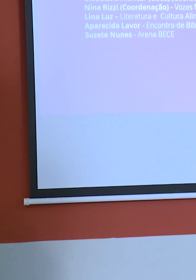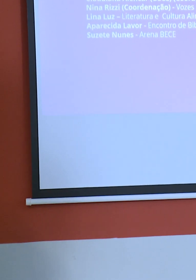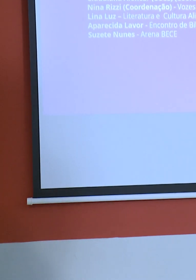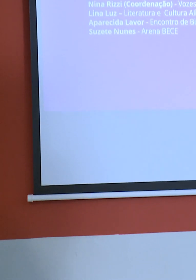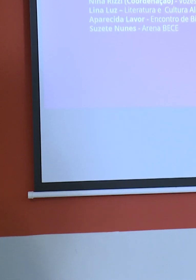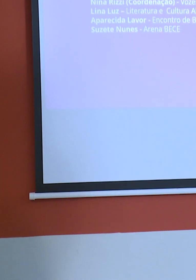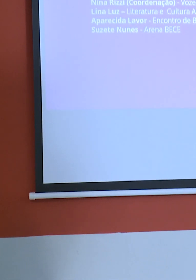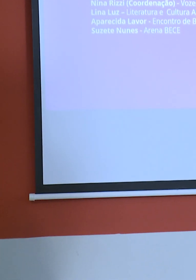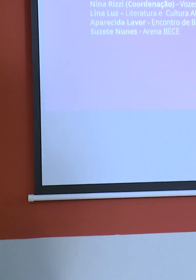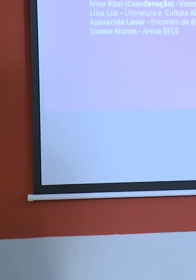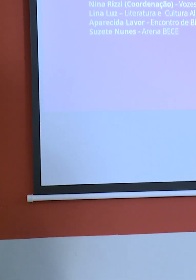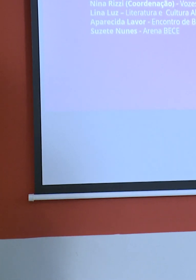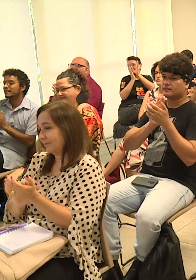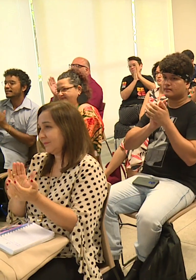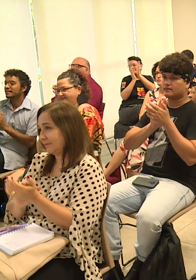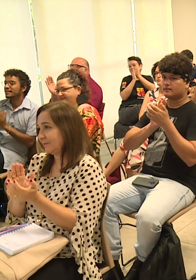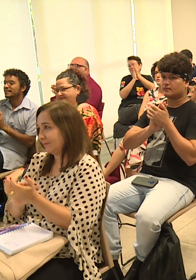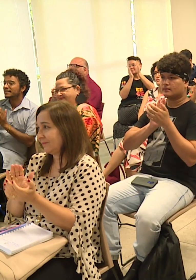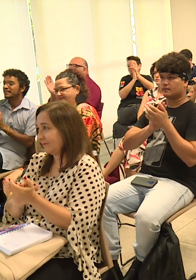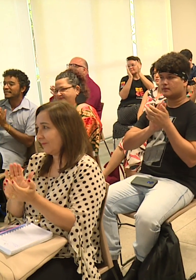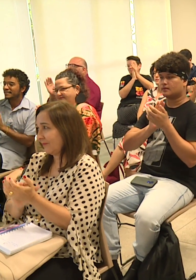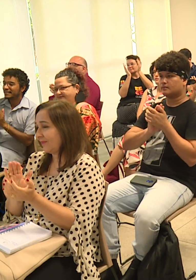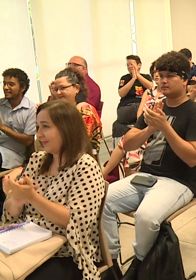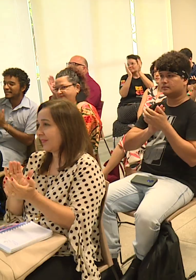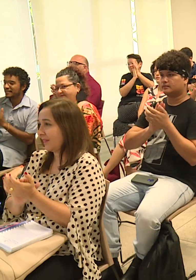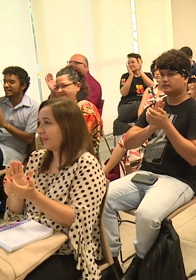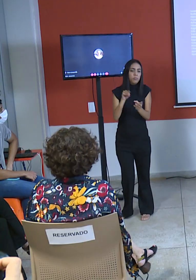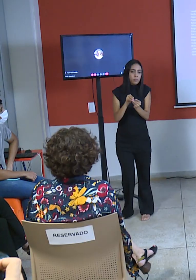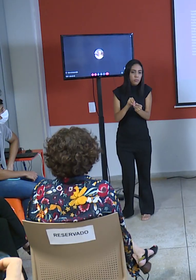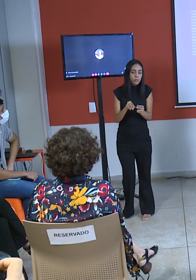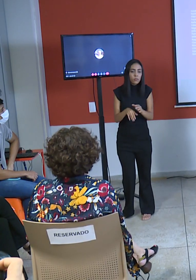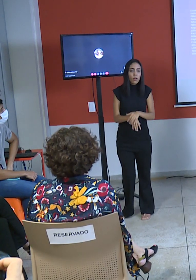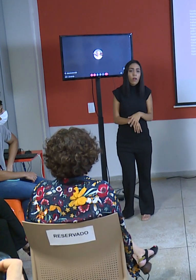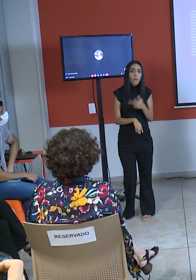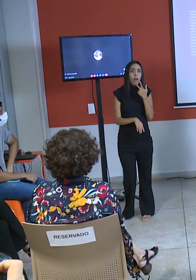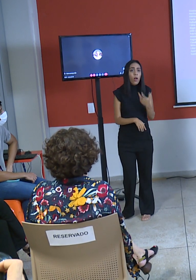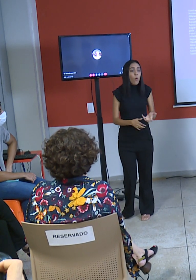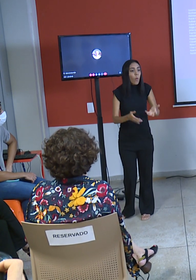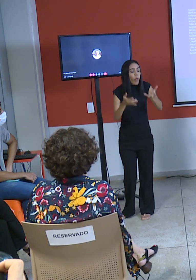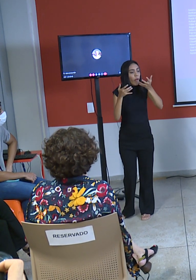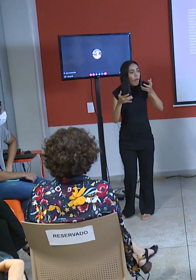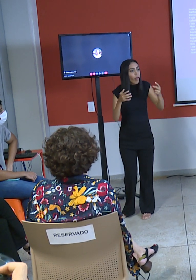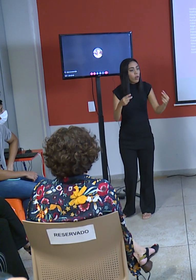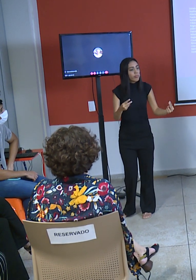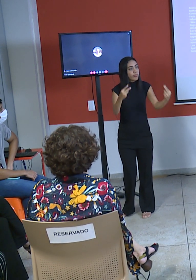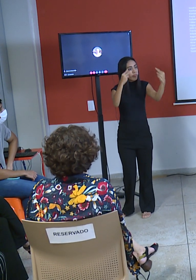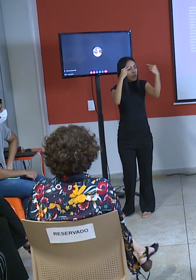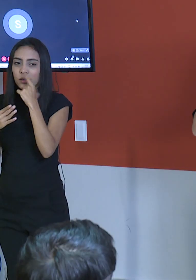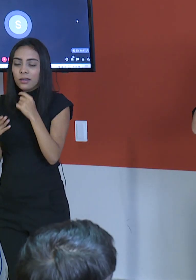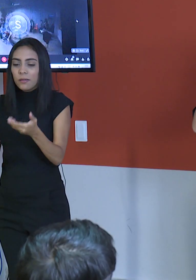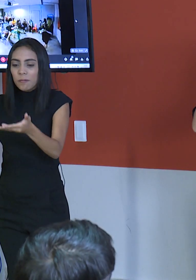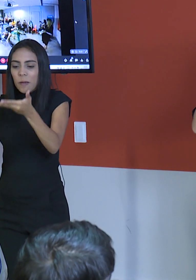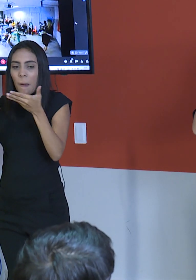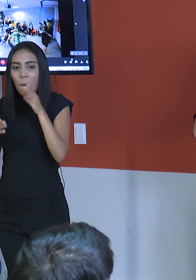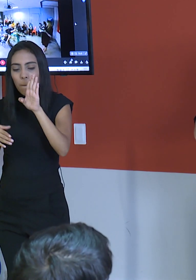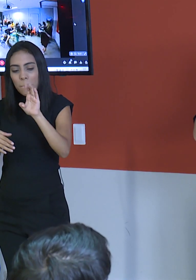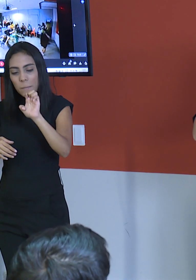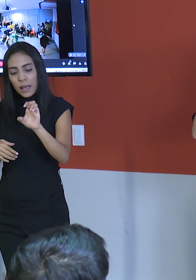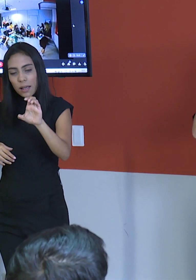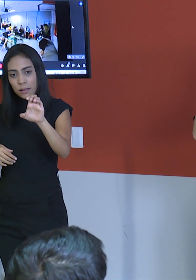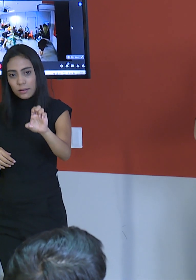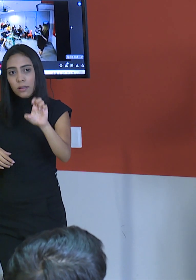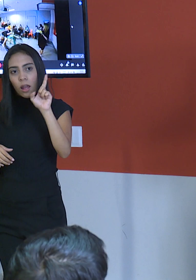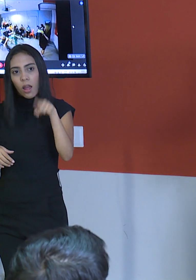eixos estão a ancestralidade a periferia a infância a valorização do cordel a ilustração o mercado